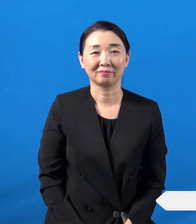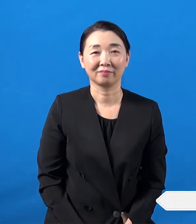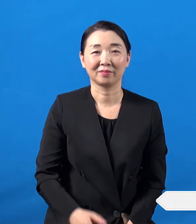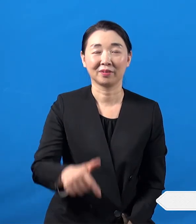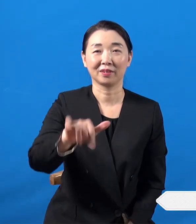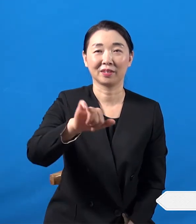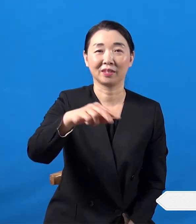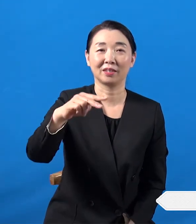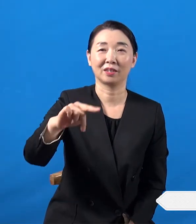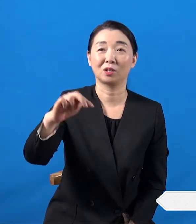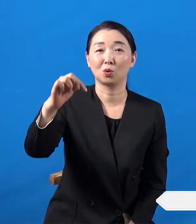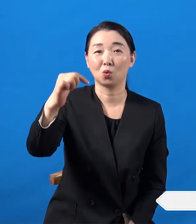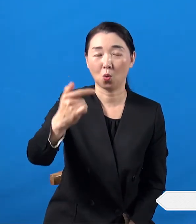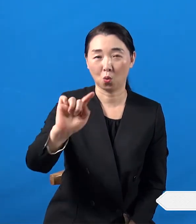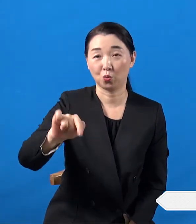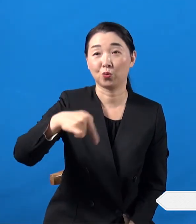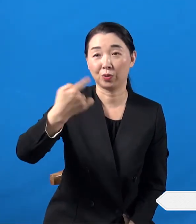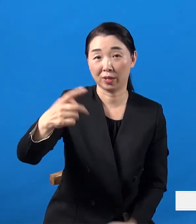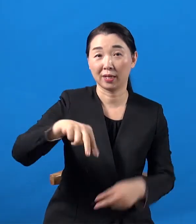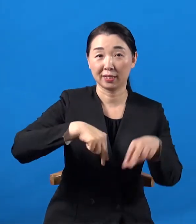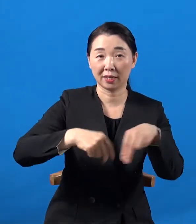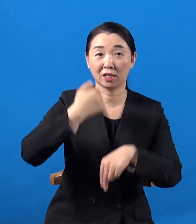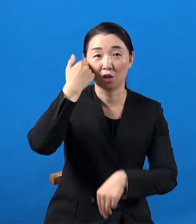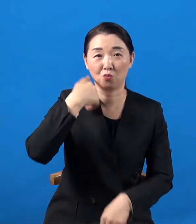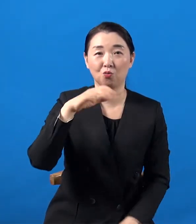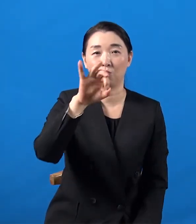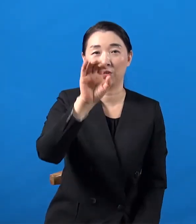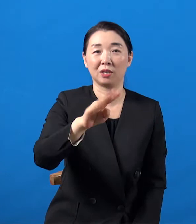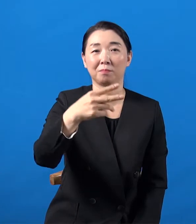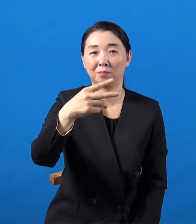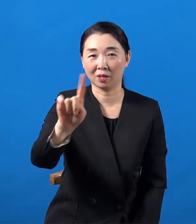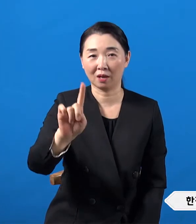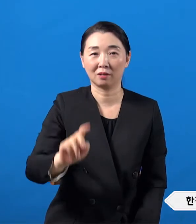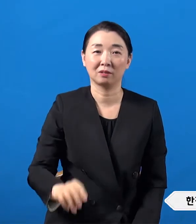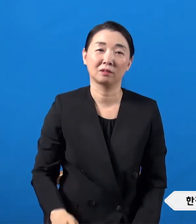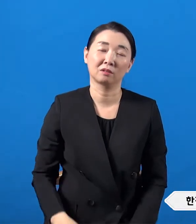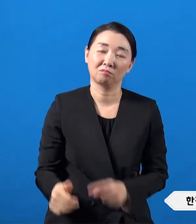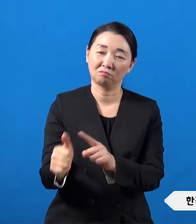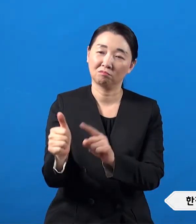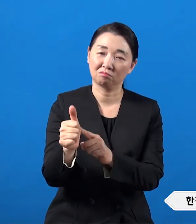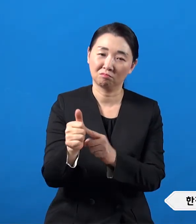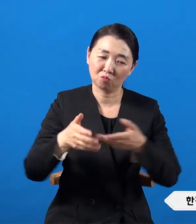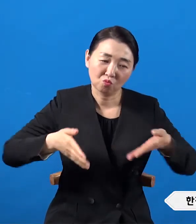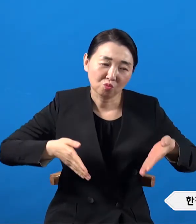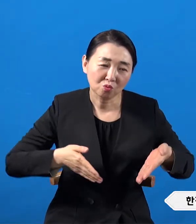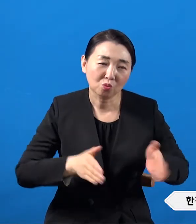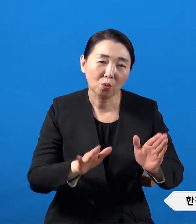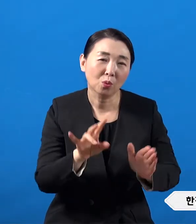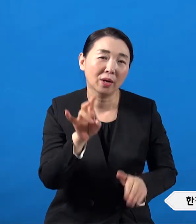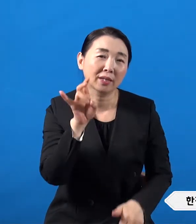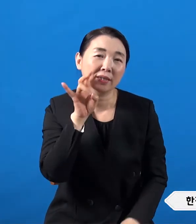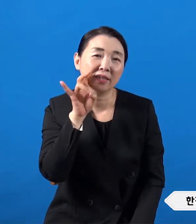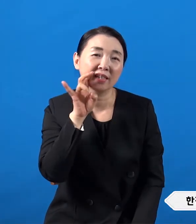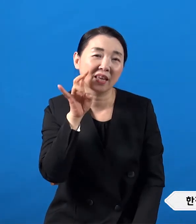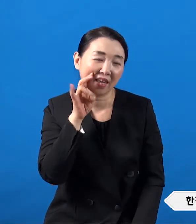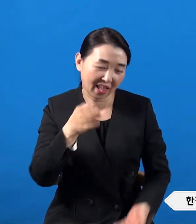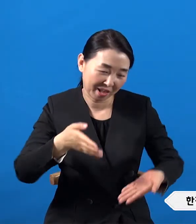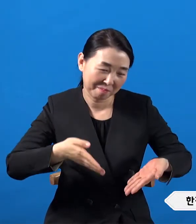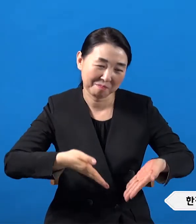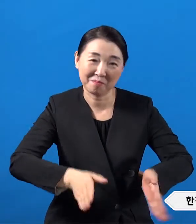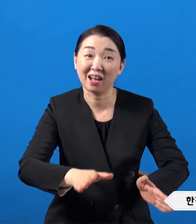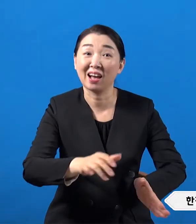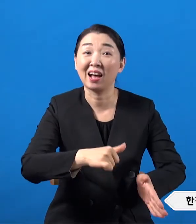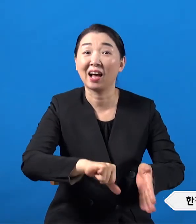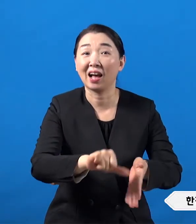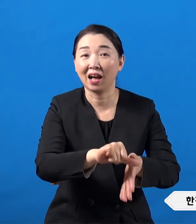기드온의 뒤를 이어서 일어난 사사는 입다입니다. 그는 출신 성분이 기생의